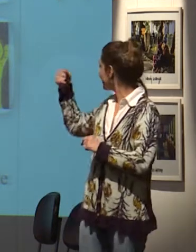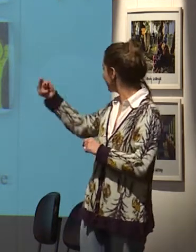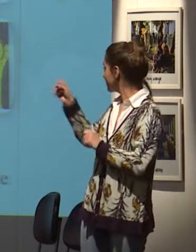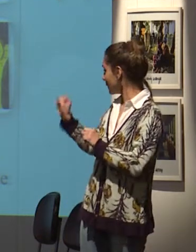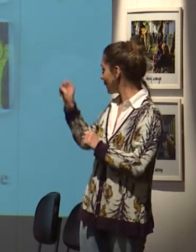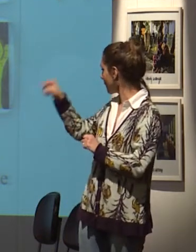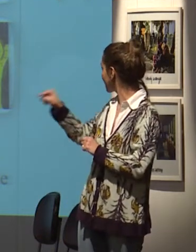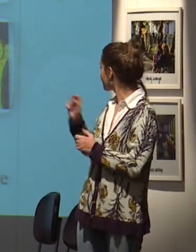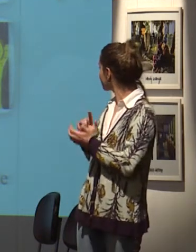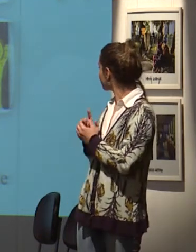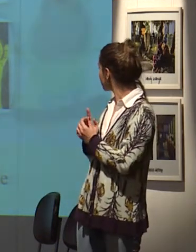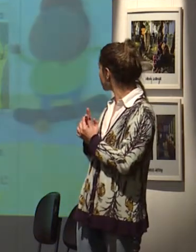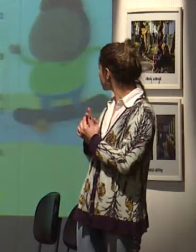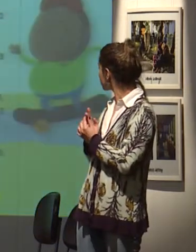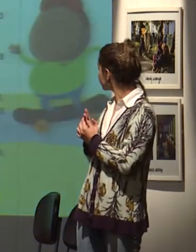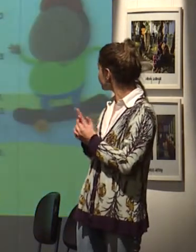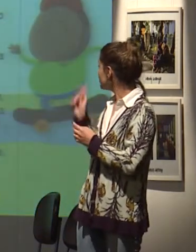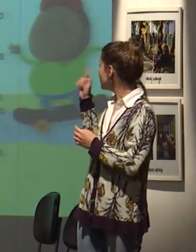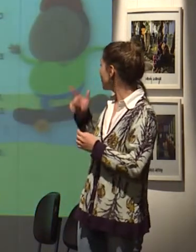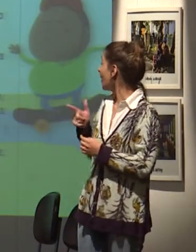E aí foi quando eu consegui, pode passar?